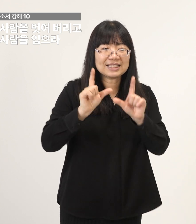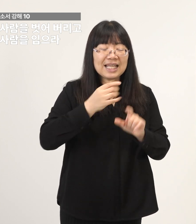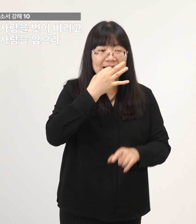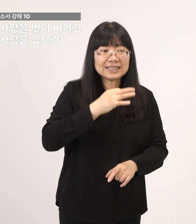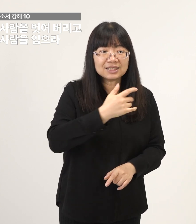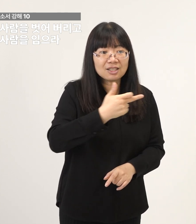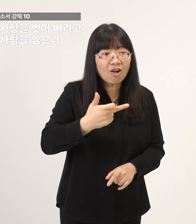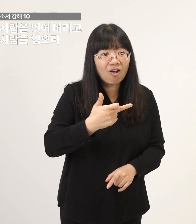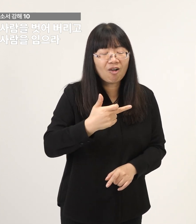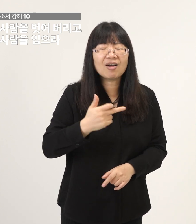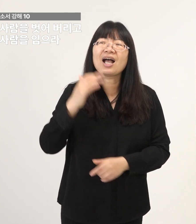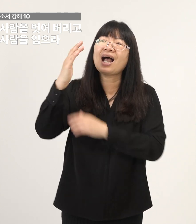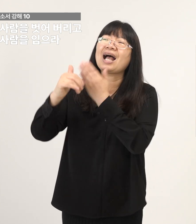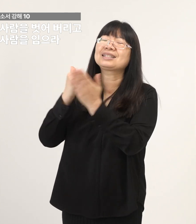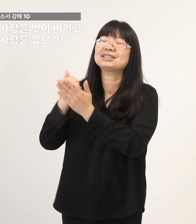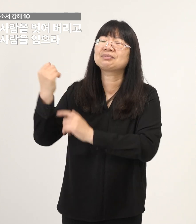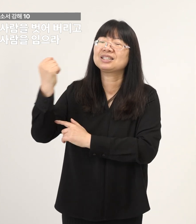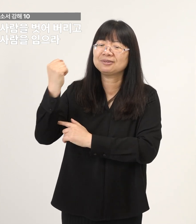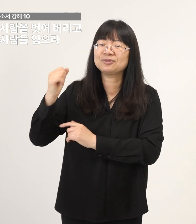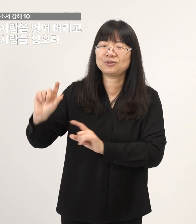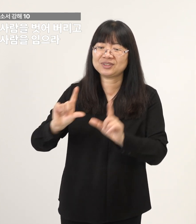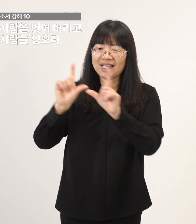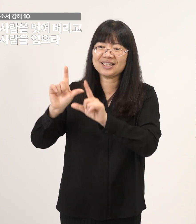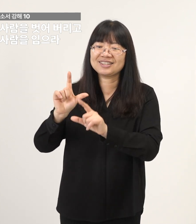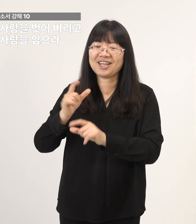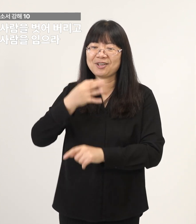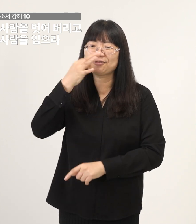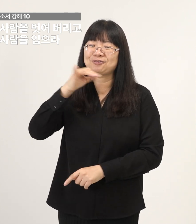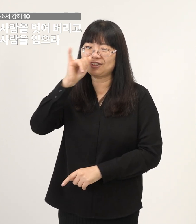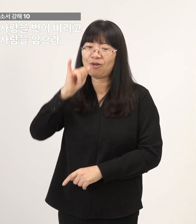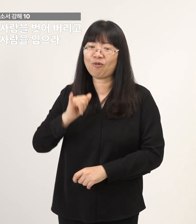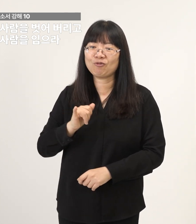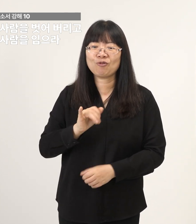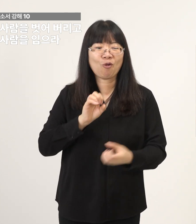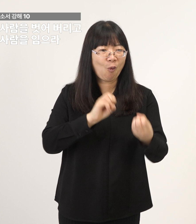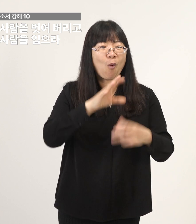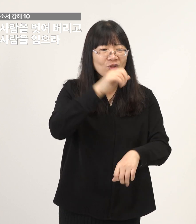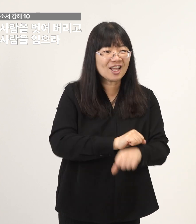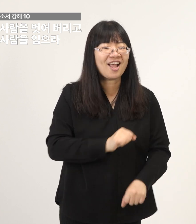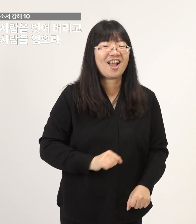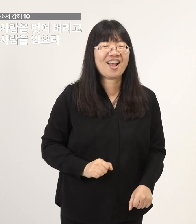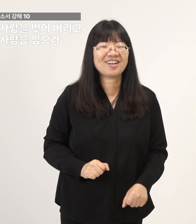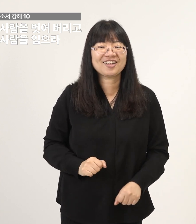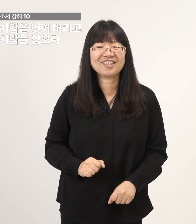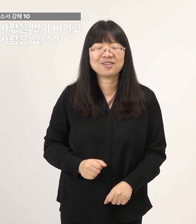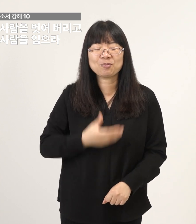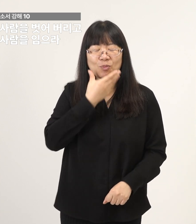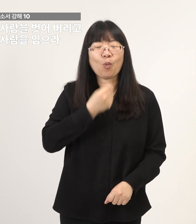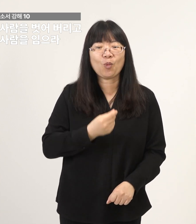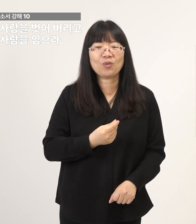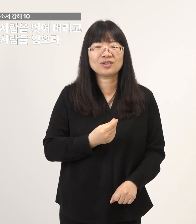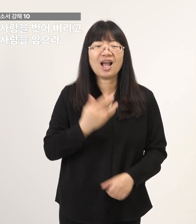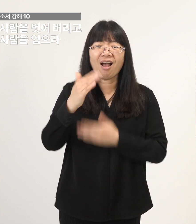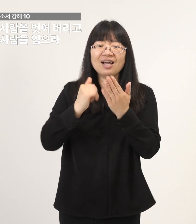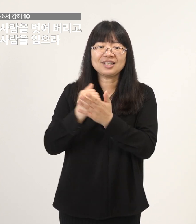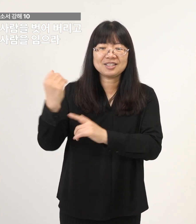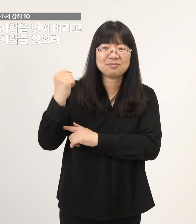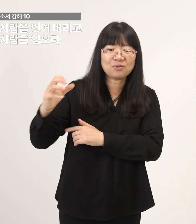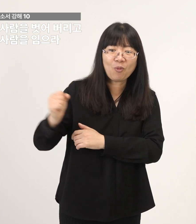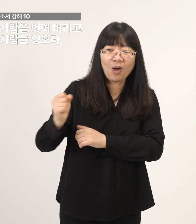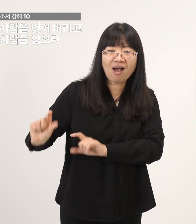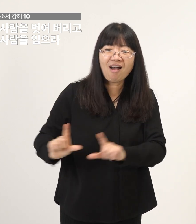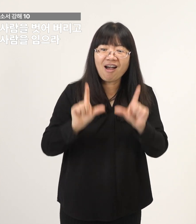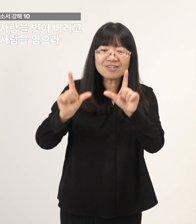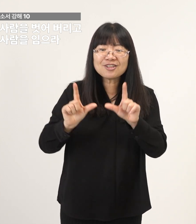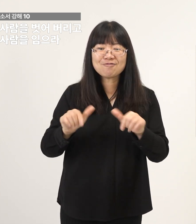대답이라도 그렇게 하는 게 복이에요. 사실은 하나님 힘으로 사는 게 대박이죠.